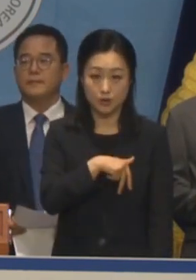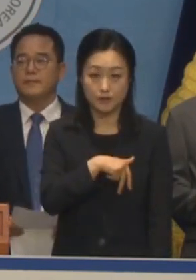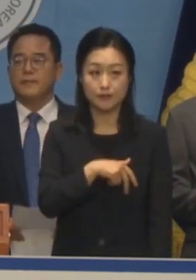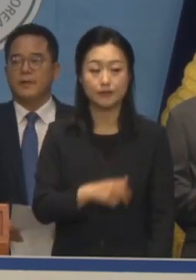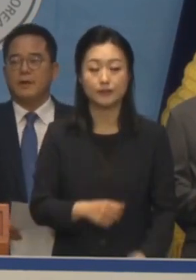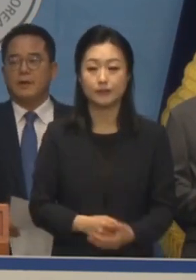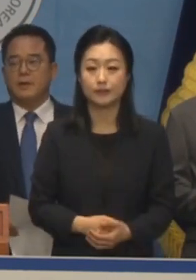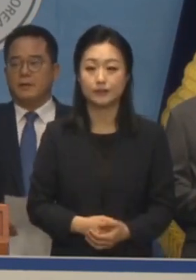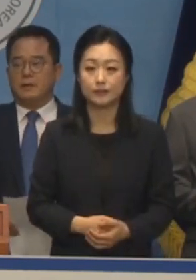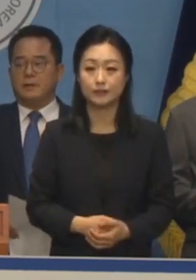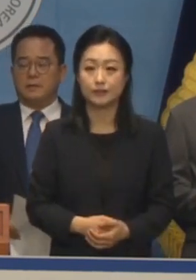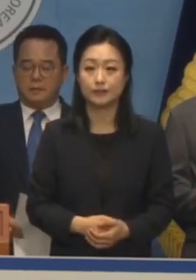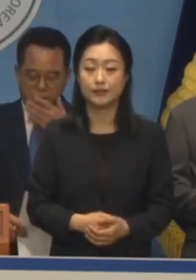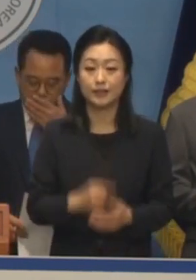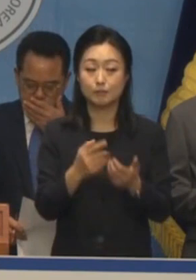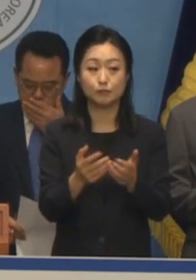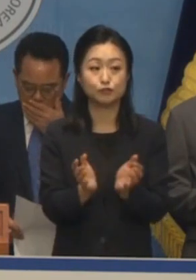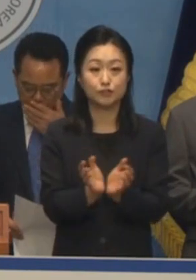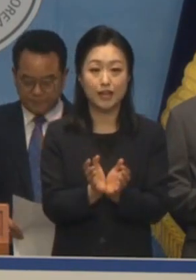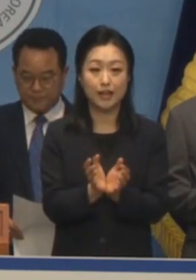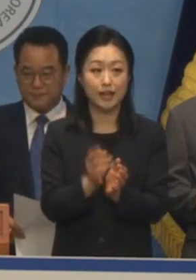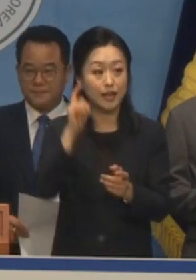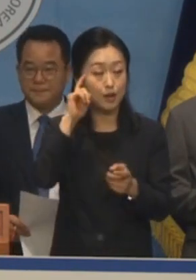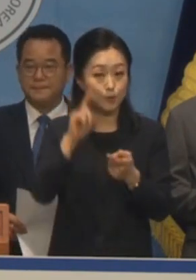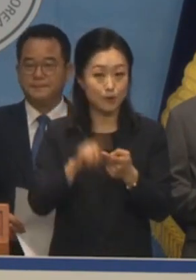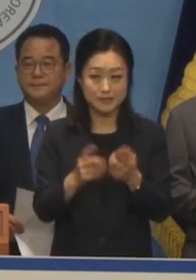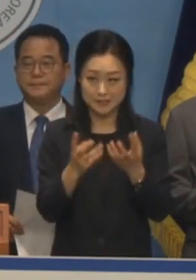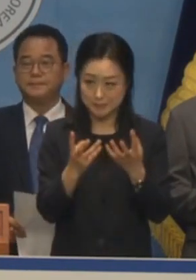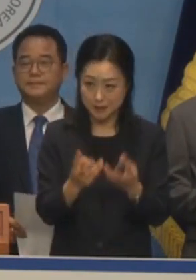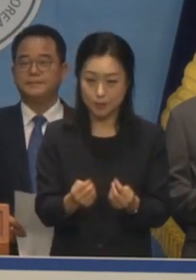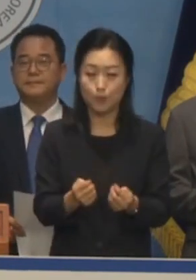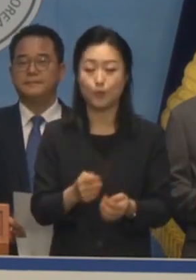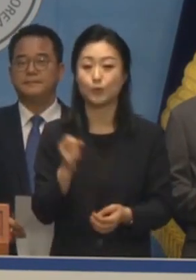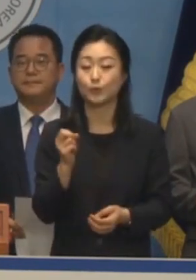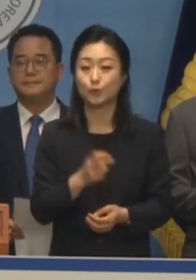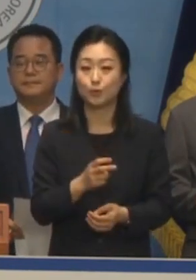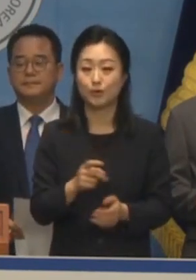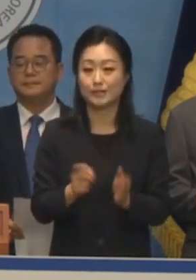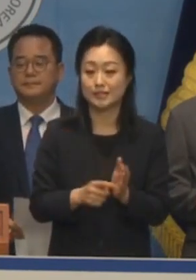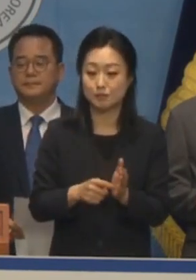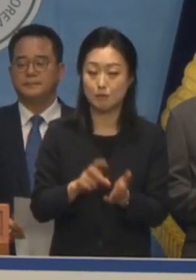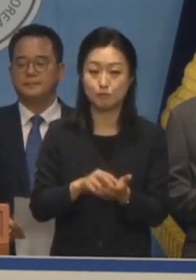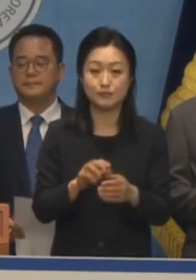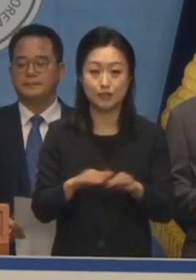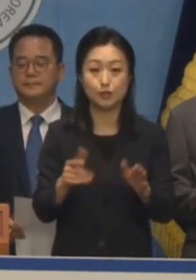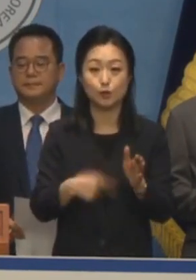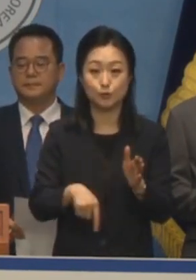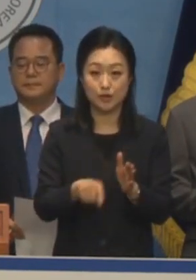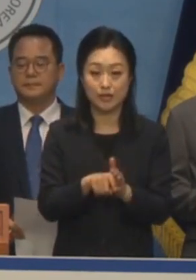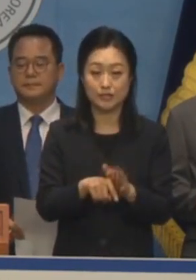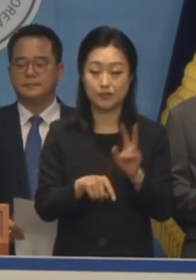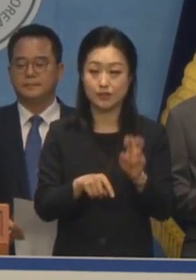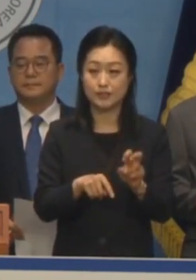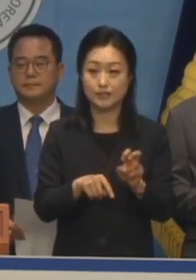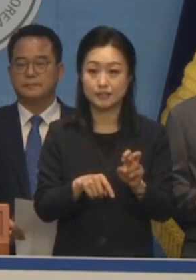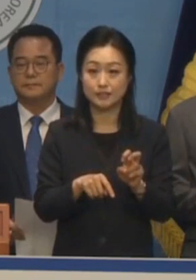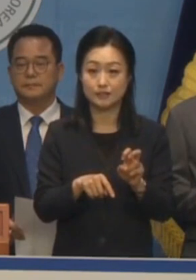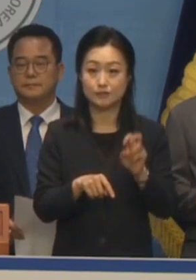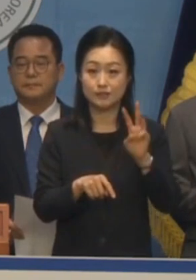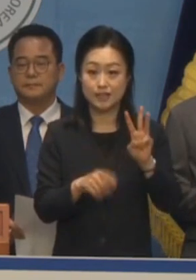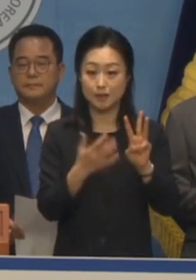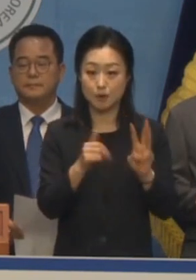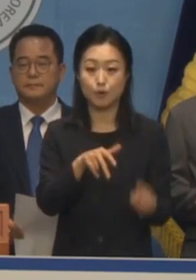이외에도 우리 더불어민주당에서 관심이 많고 또 시급한 문제이기 때문에